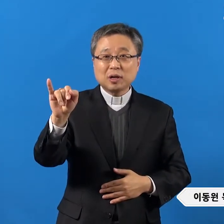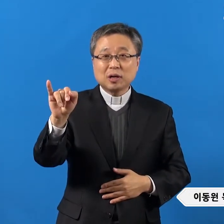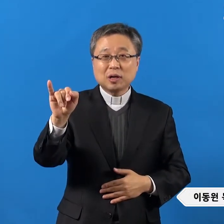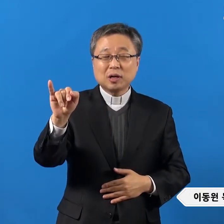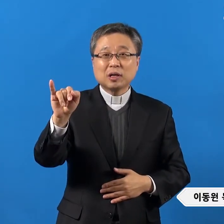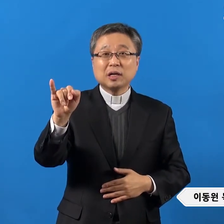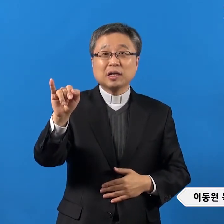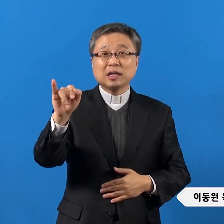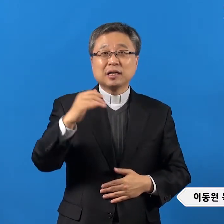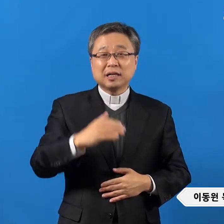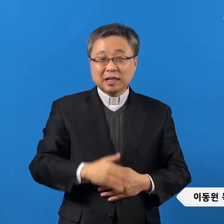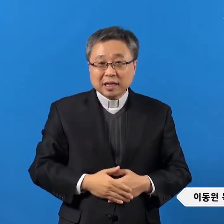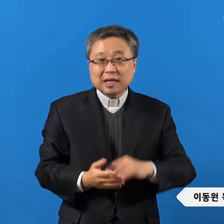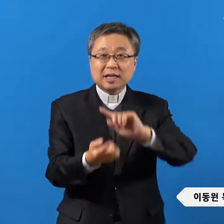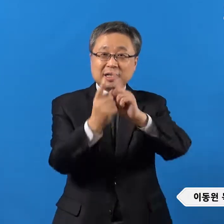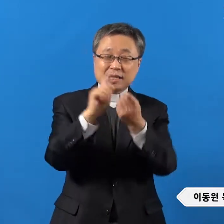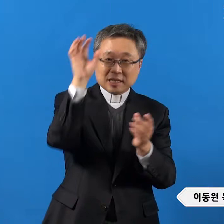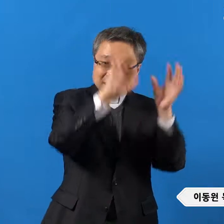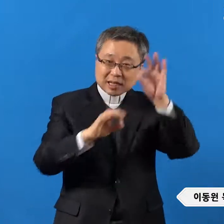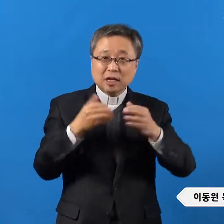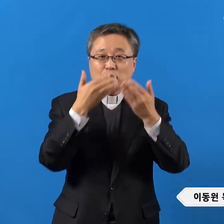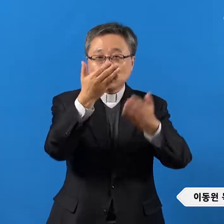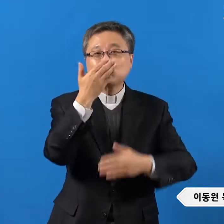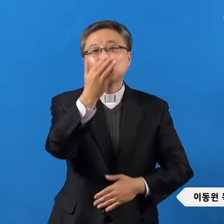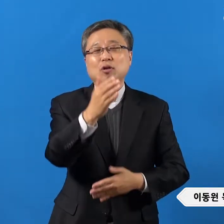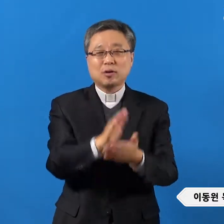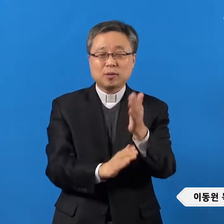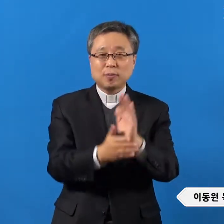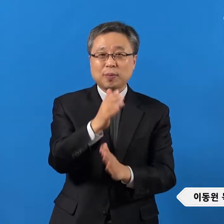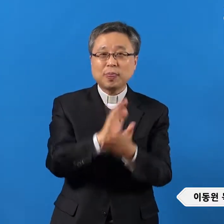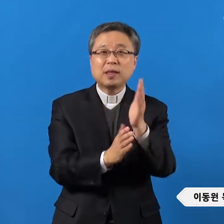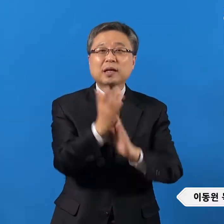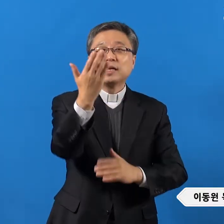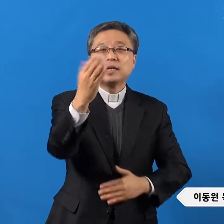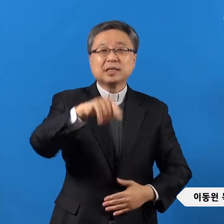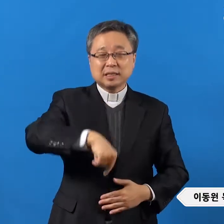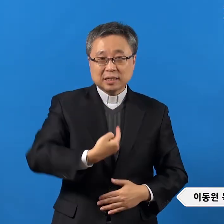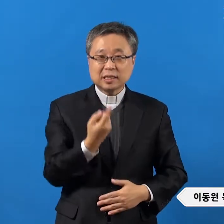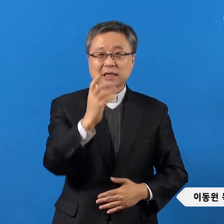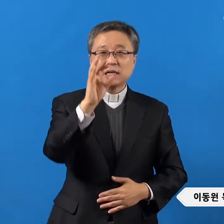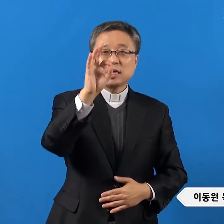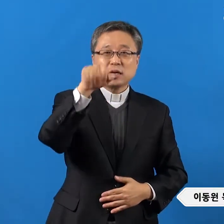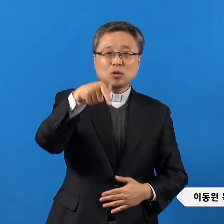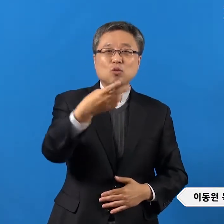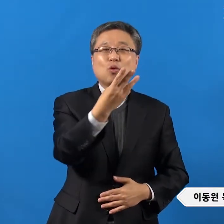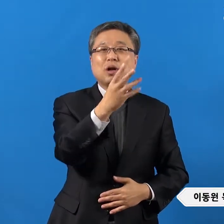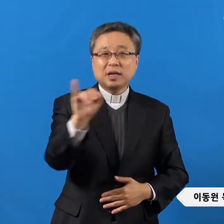위해서 원리를 대신 찾아줄 수는 없다고 당신이 스스로 이 원리를 찾아야 한다라고